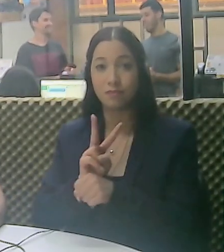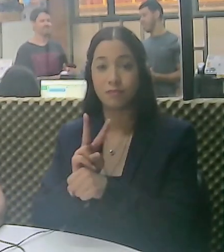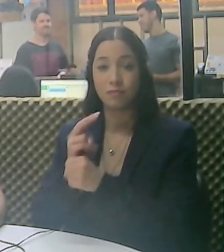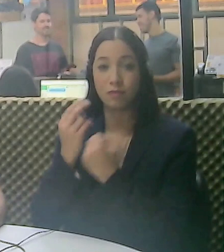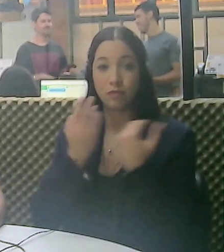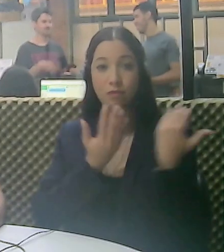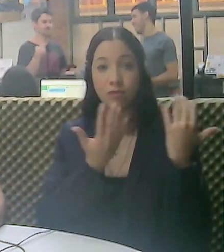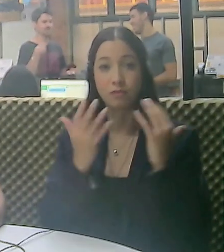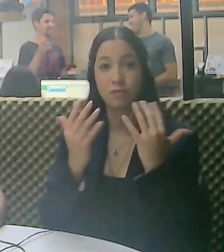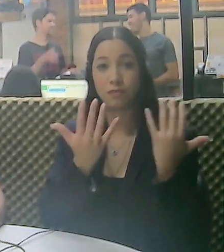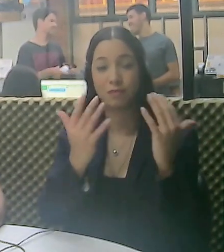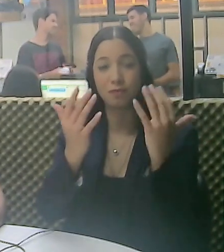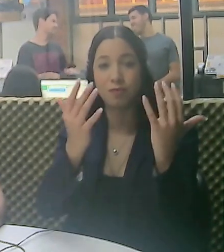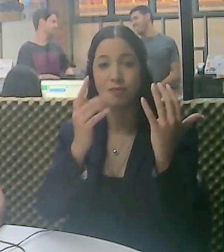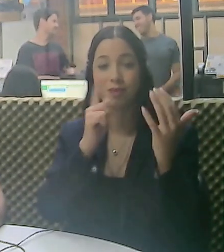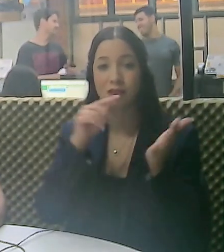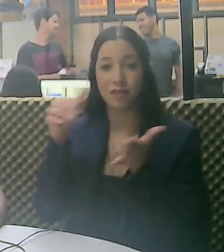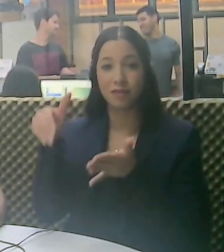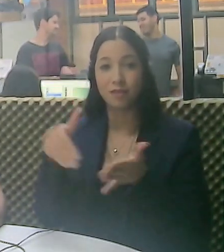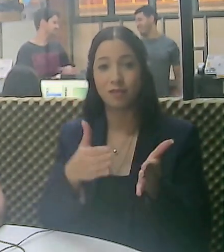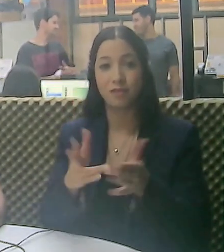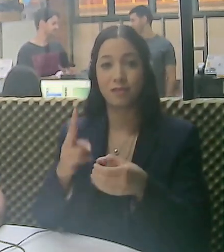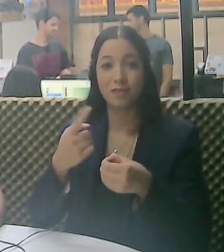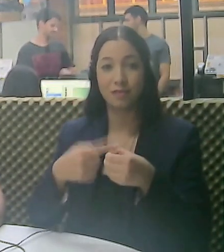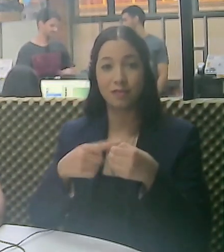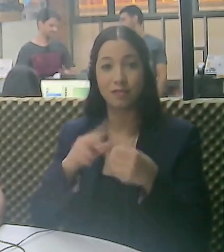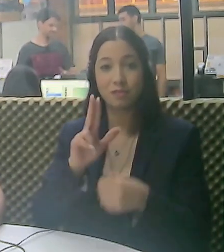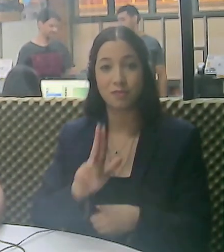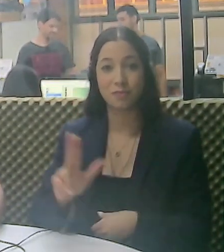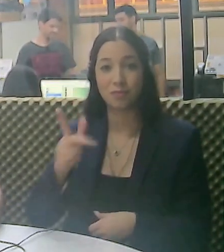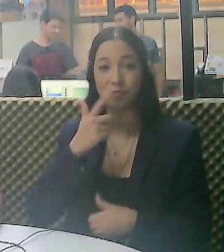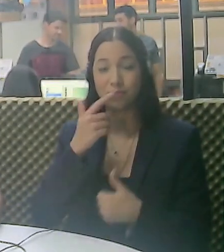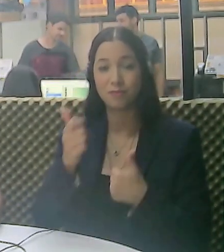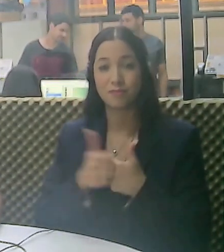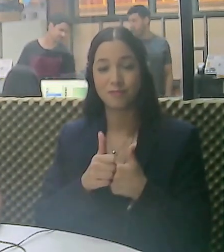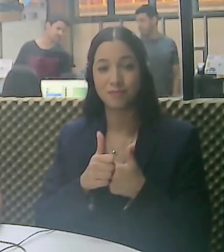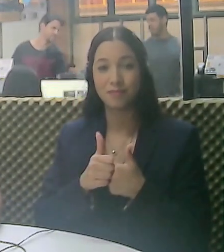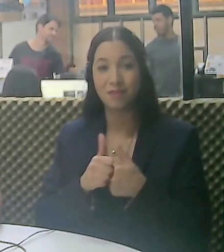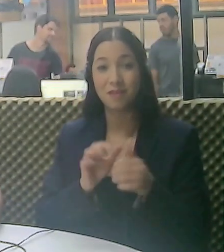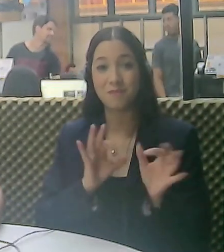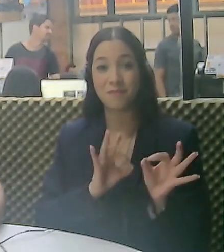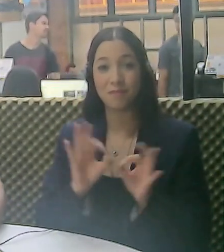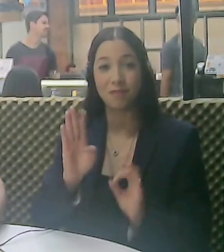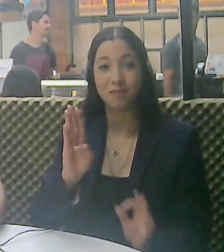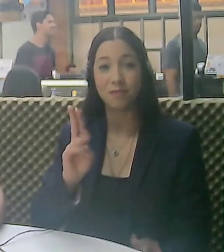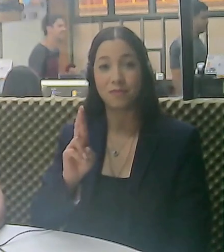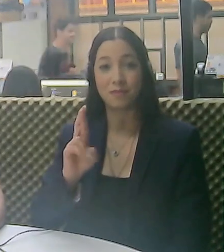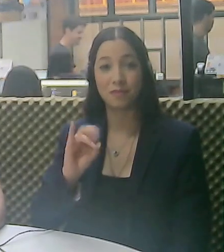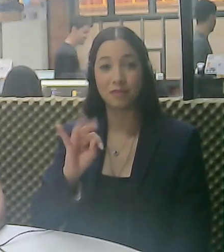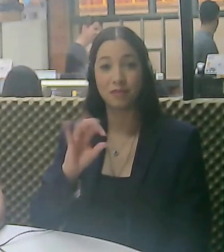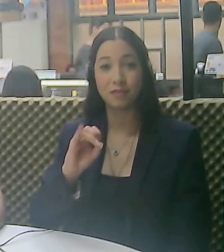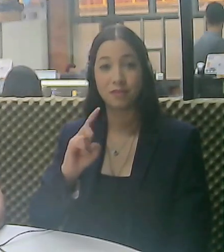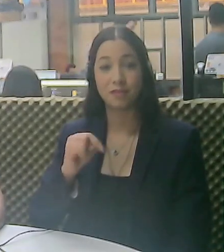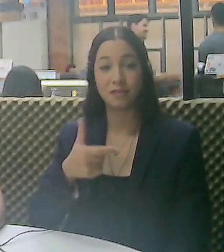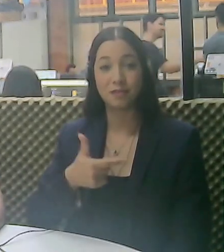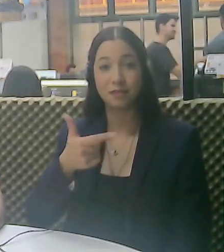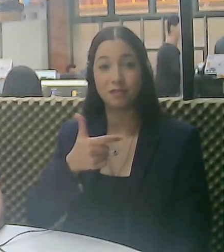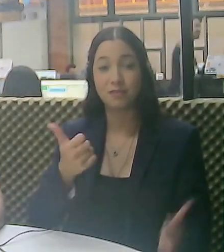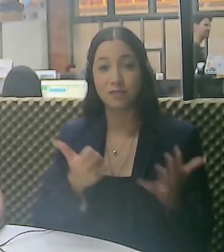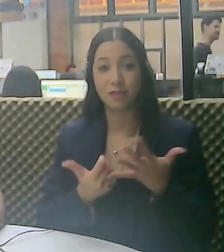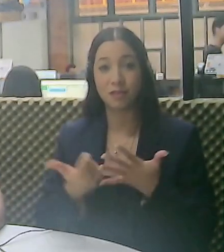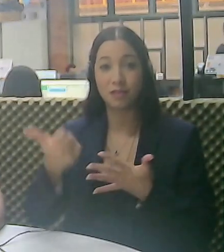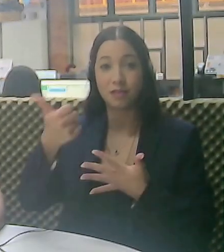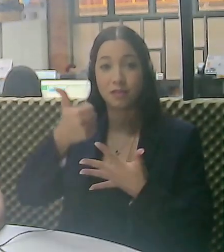as matas ciliares dos rios que abastecem Uberlândia. É o programa Buriti, que ficou em segundo lugar em um